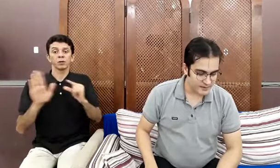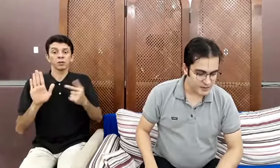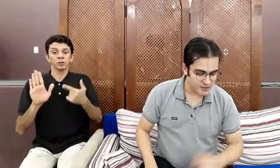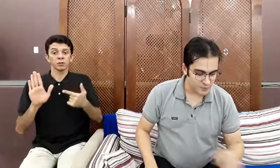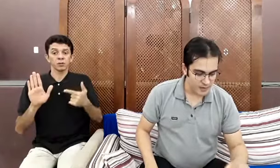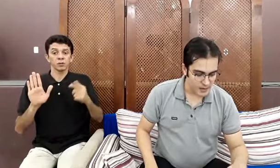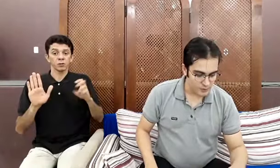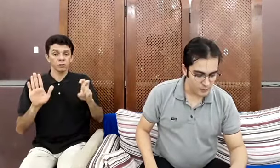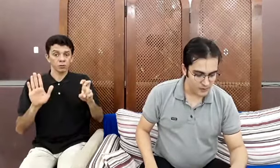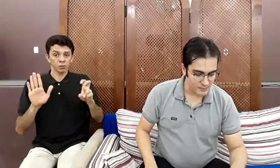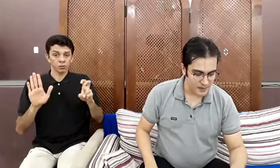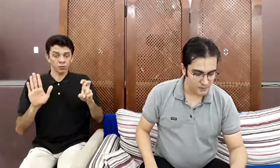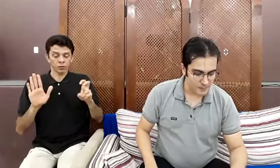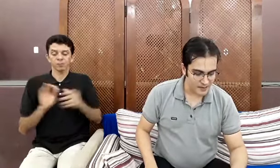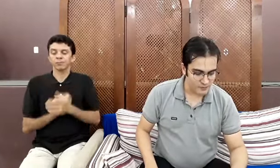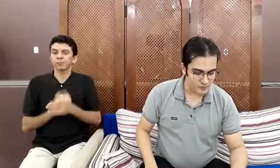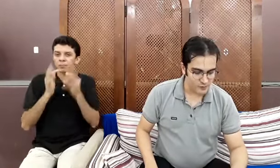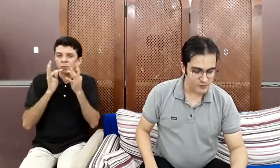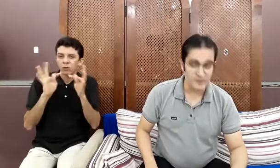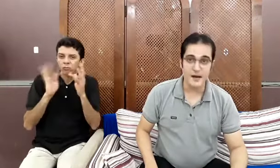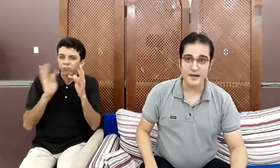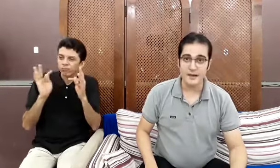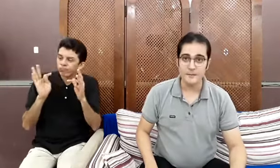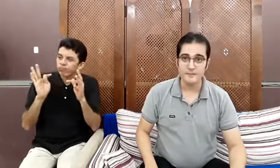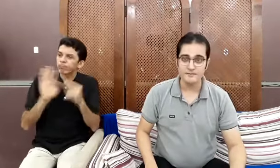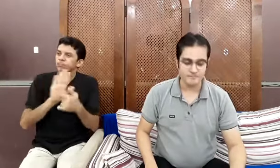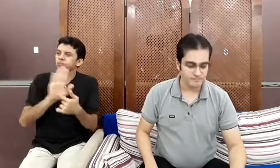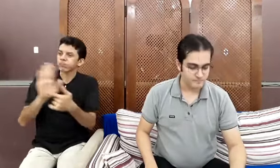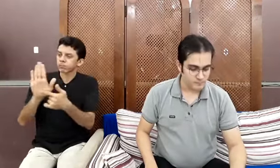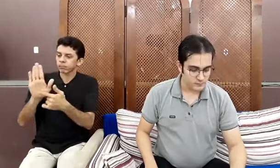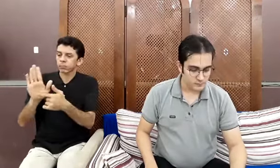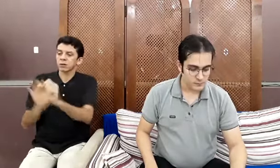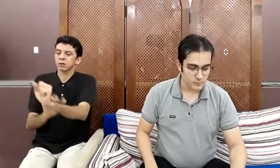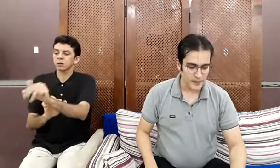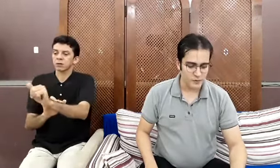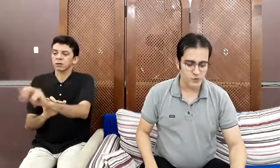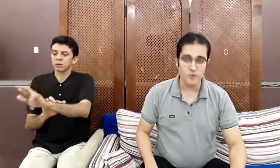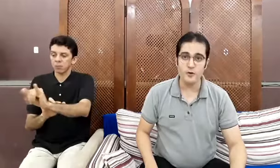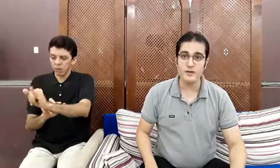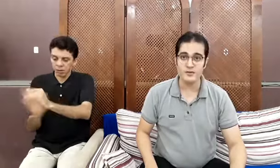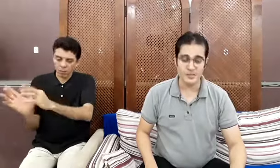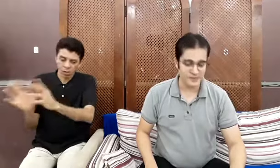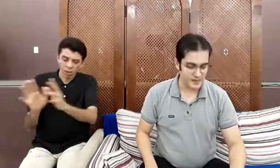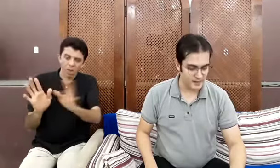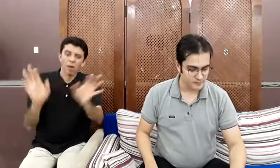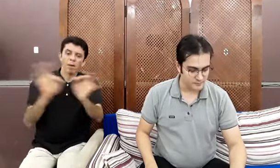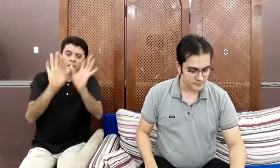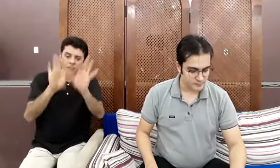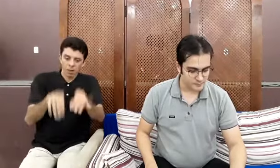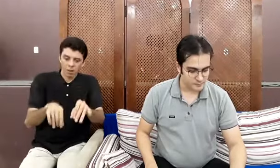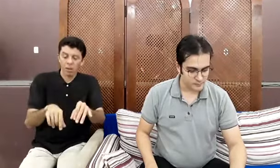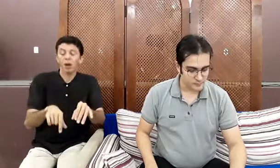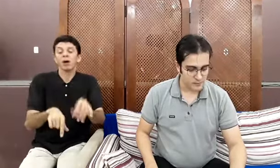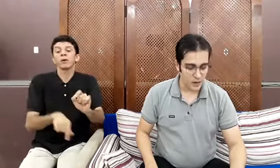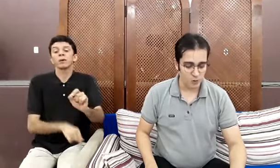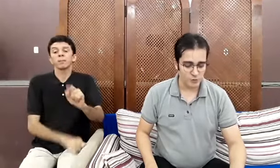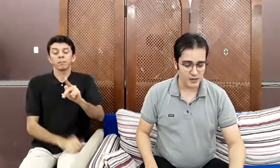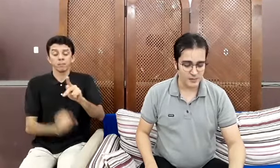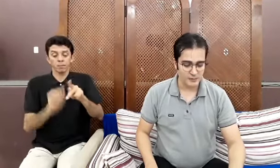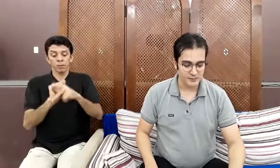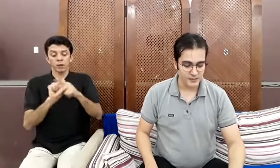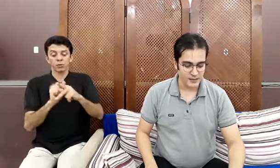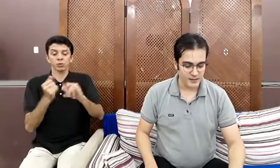terem testemunhado e proclamado a palavra do Senhor em Samaria, Pedro e João voltaram a Jerusalém. Ao longo